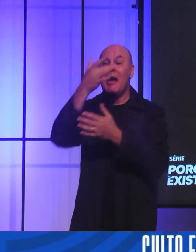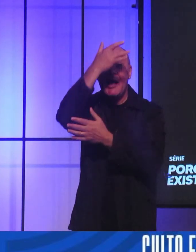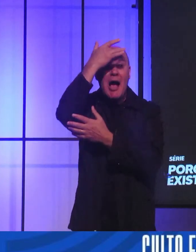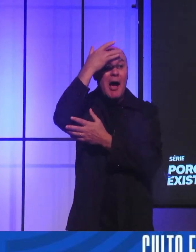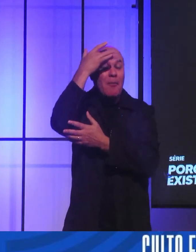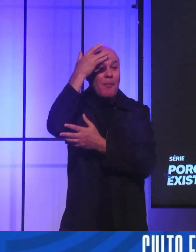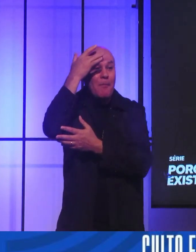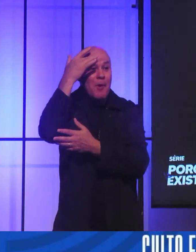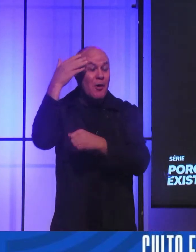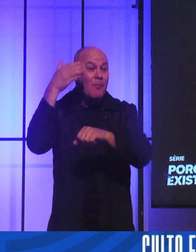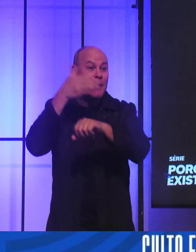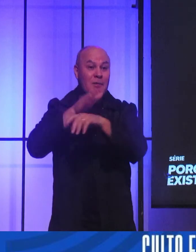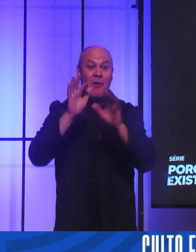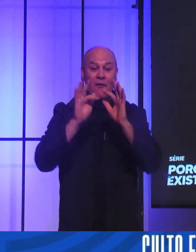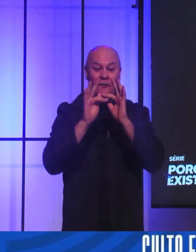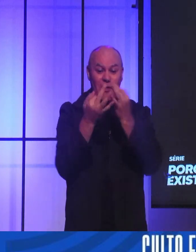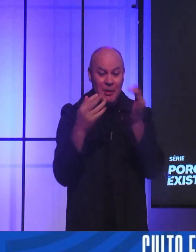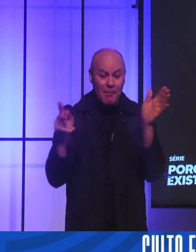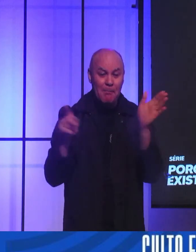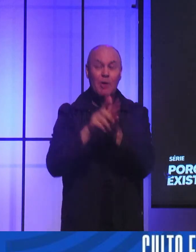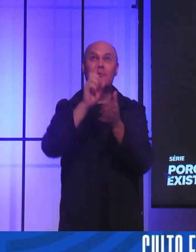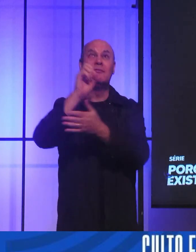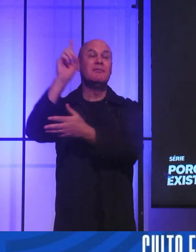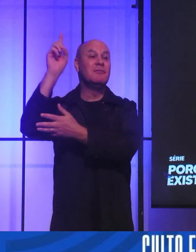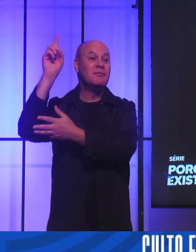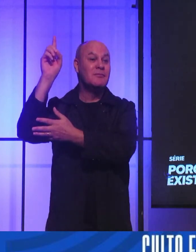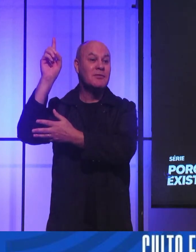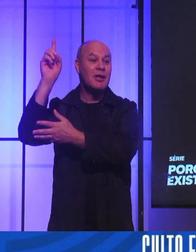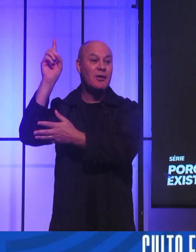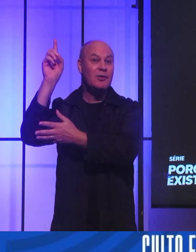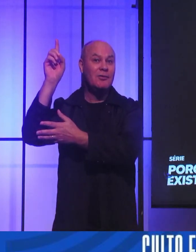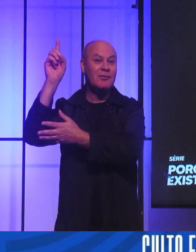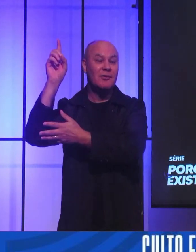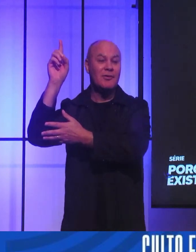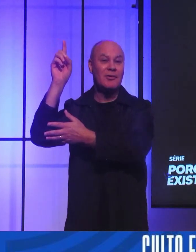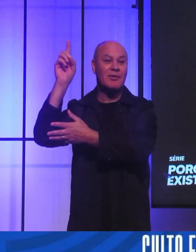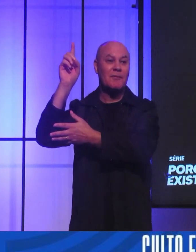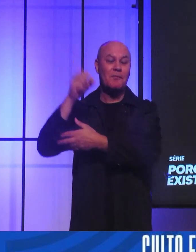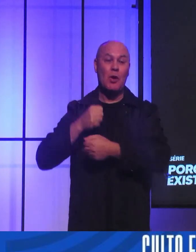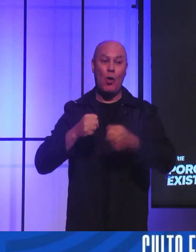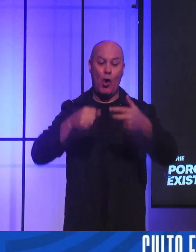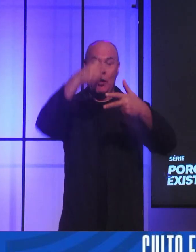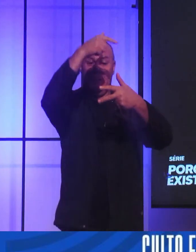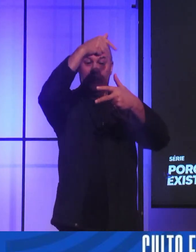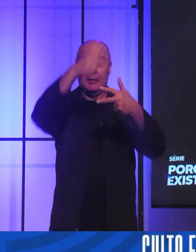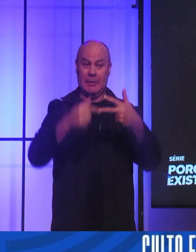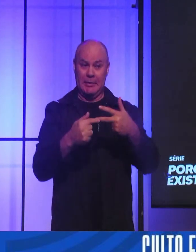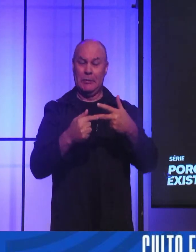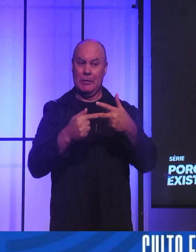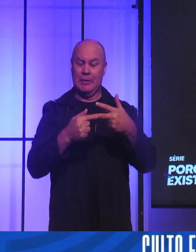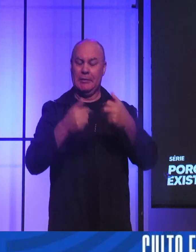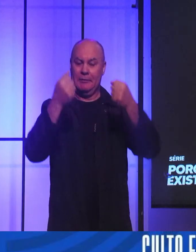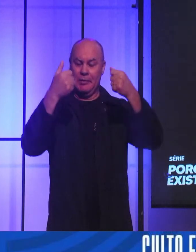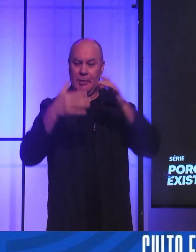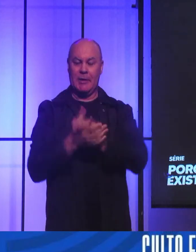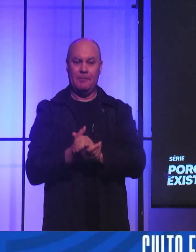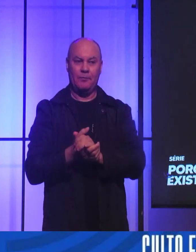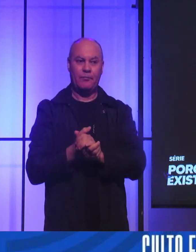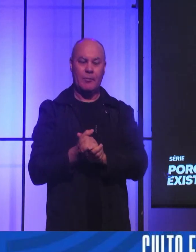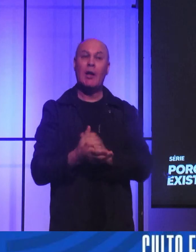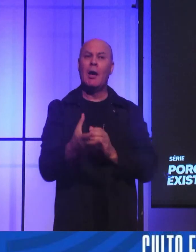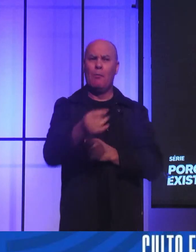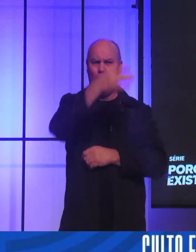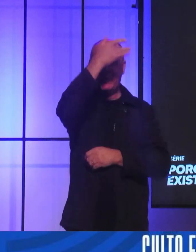sua família. Eu coloquei 3 razões, porque muitas pessoas são lentas em compartilhar a sua